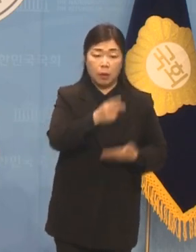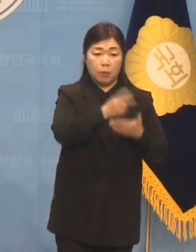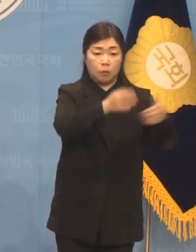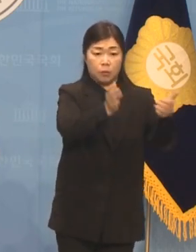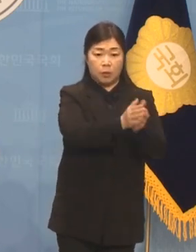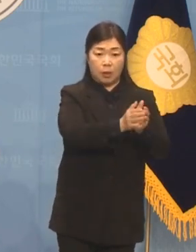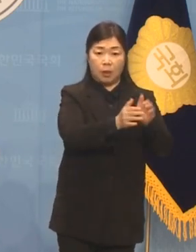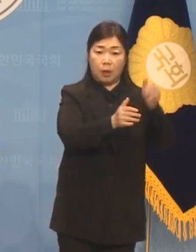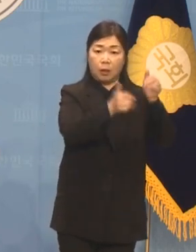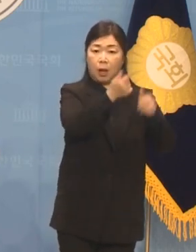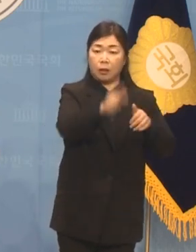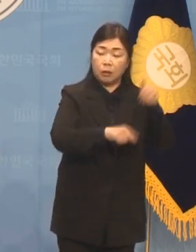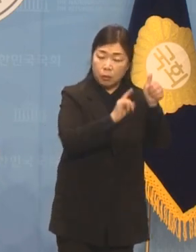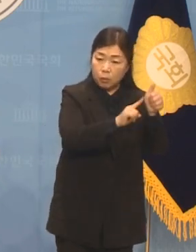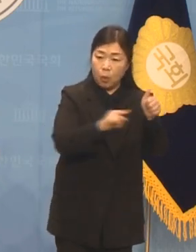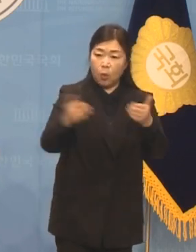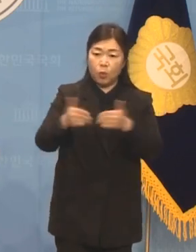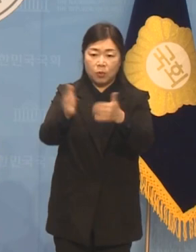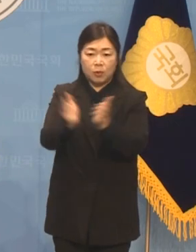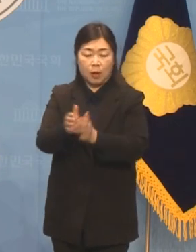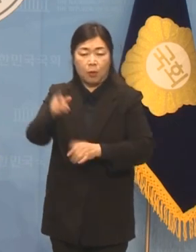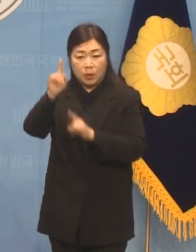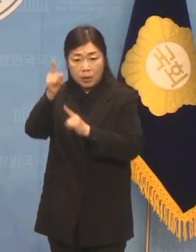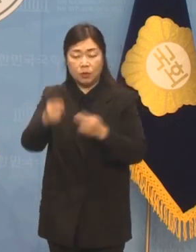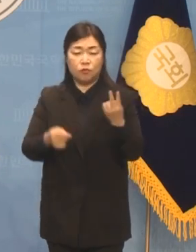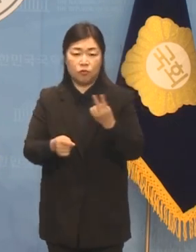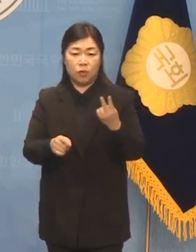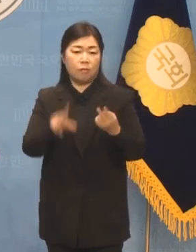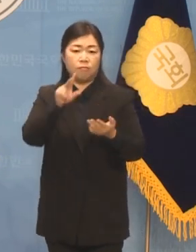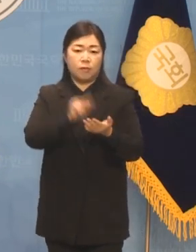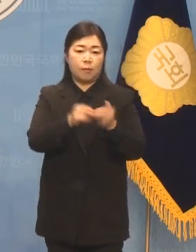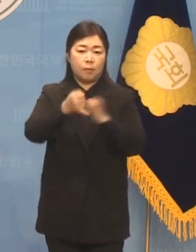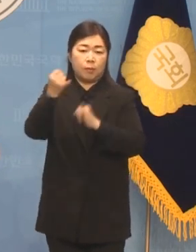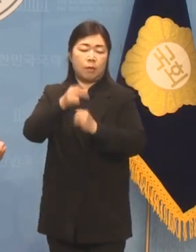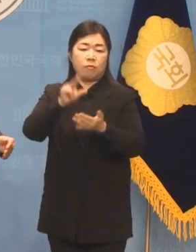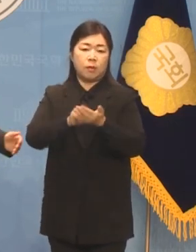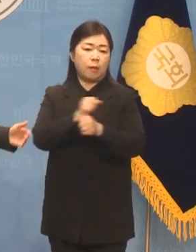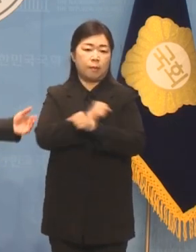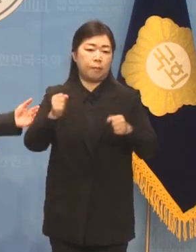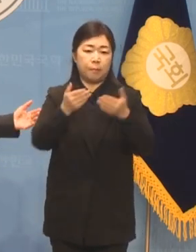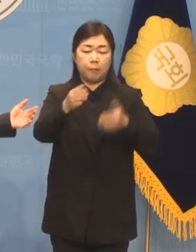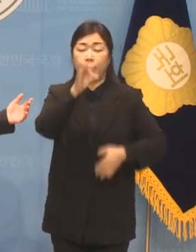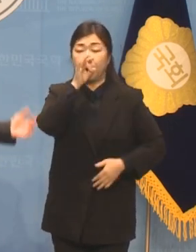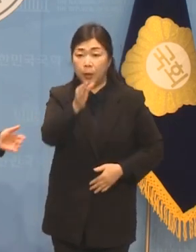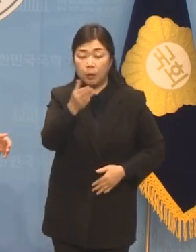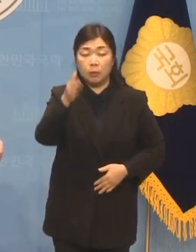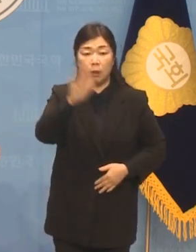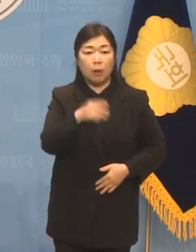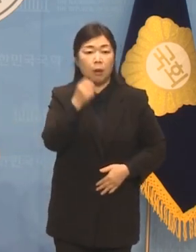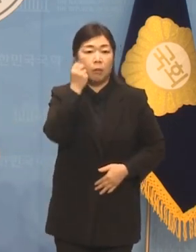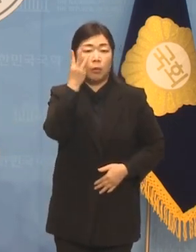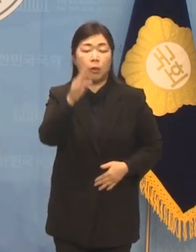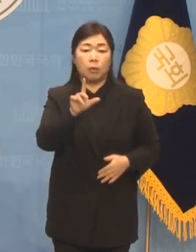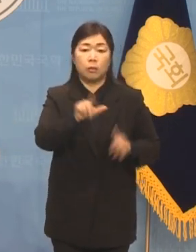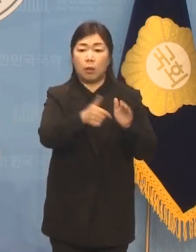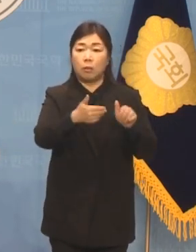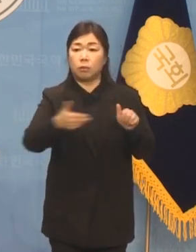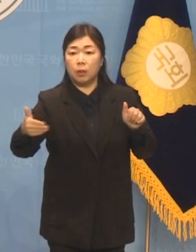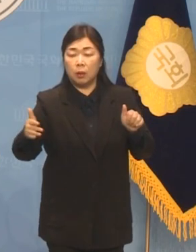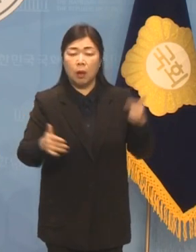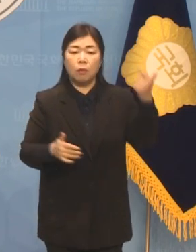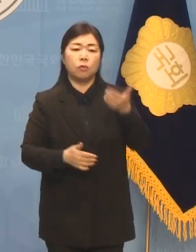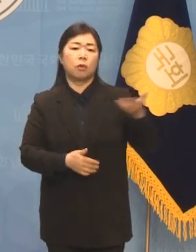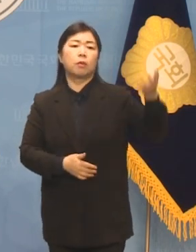이정식 절대로 이 문제 용납하지 않겠다고 했지만 몇 개월이 지나는 사이에 6천억이 또 불어서 올